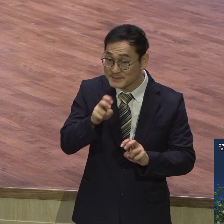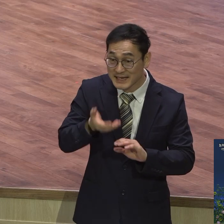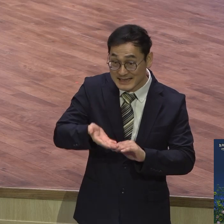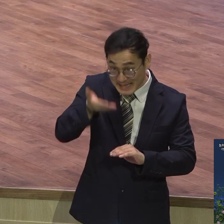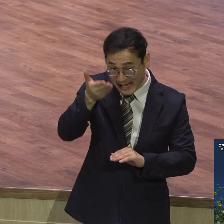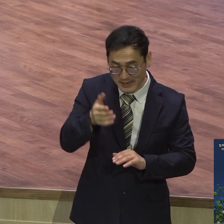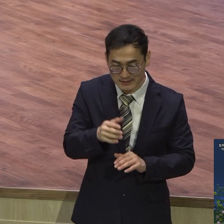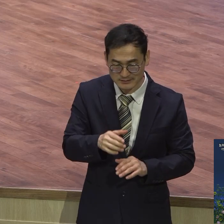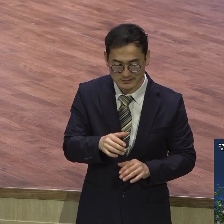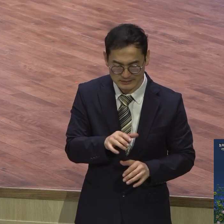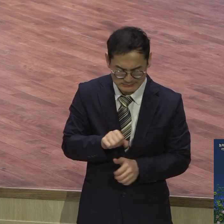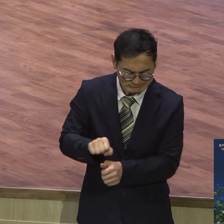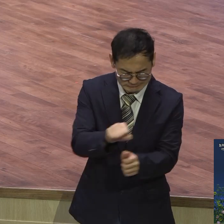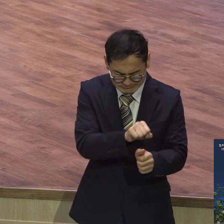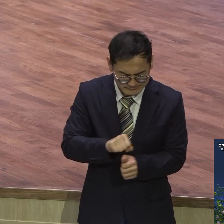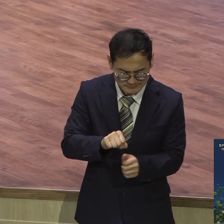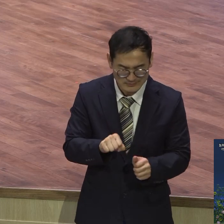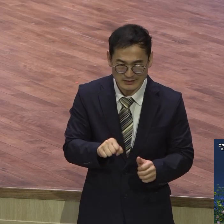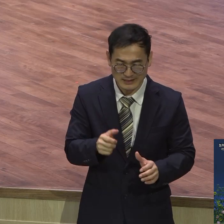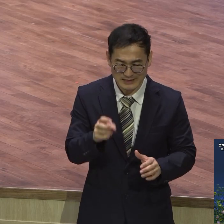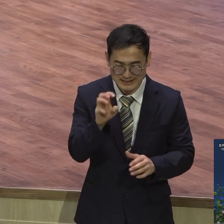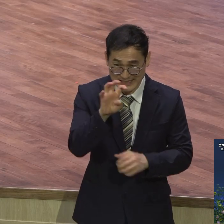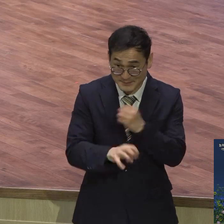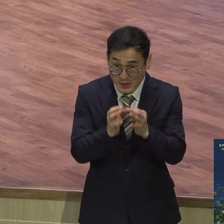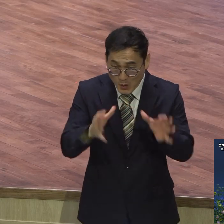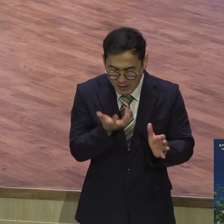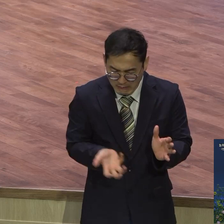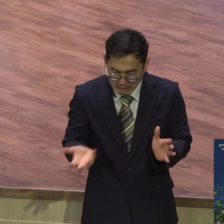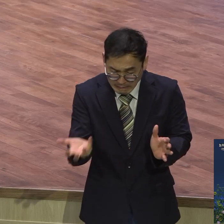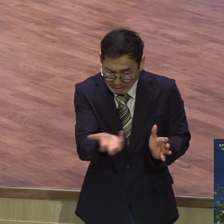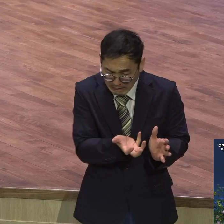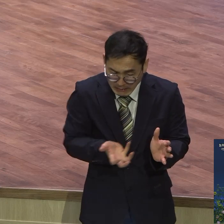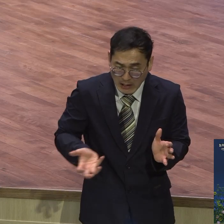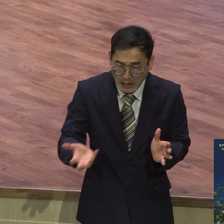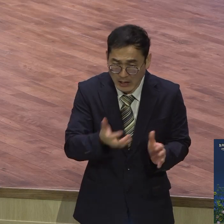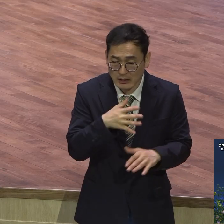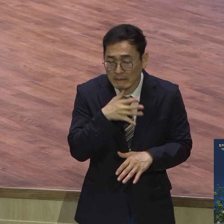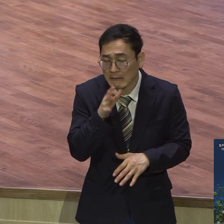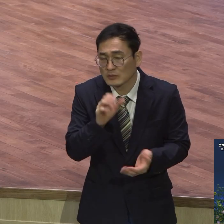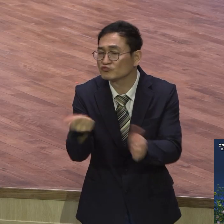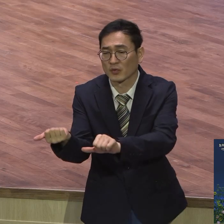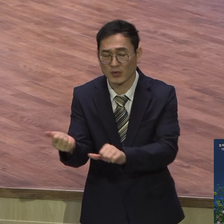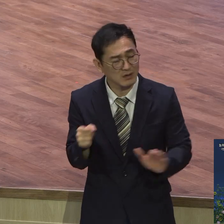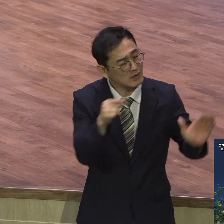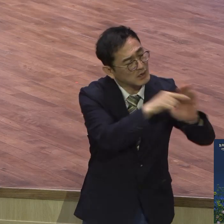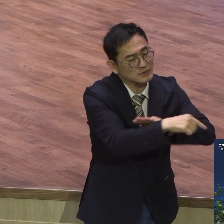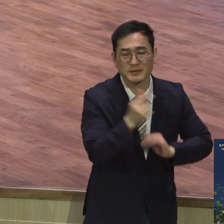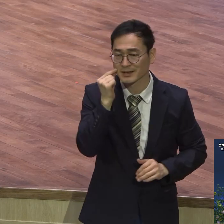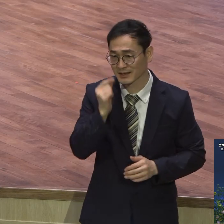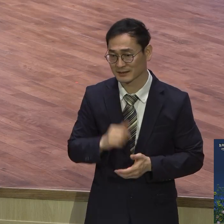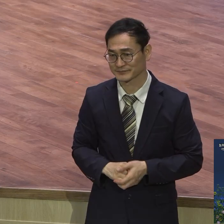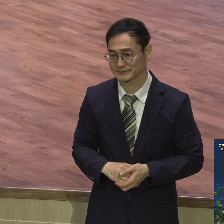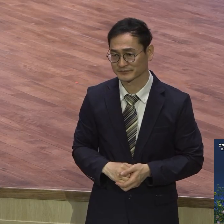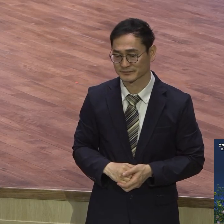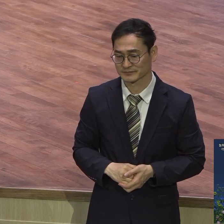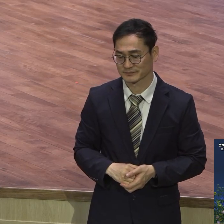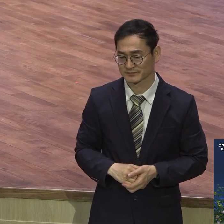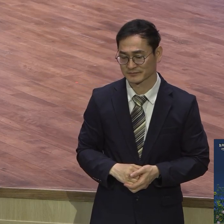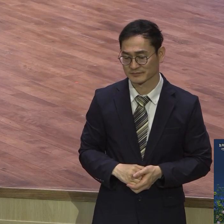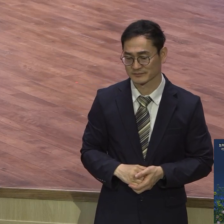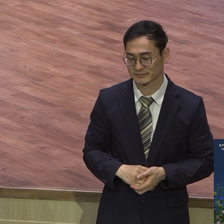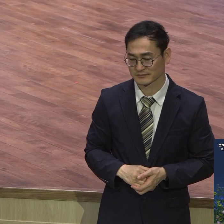응답받을 수 있고 치유받을 수 있고 회복될 수 있는 것을 왜 못 받고 있냐 왜 몇 년